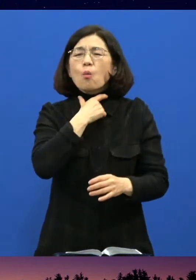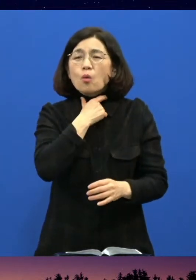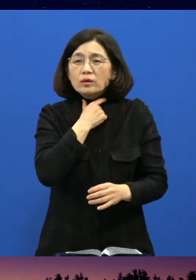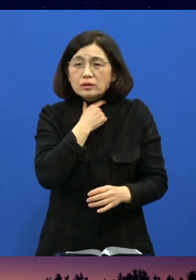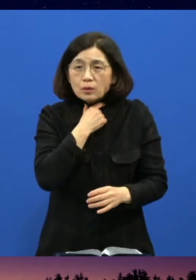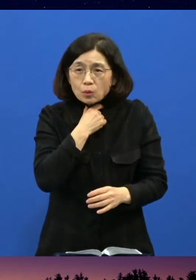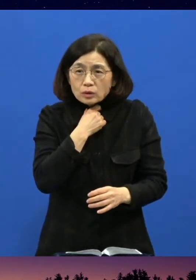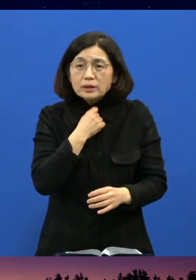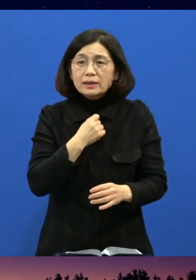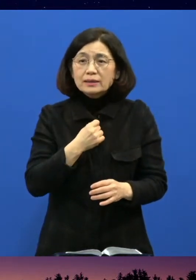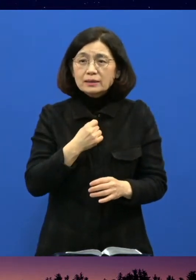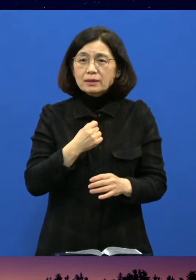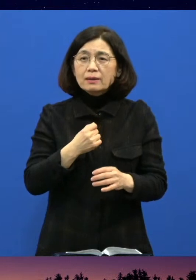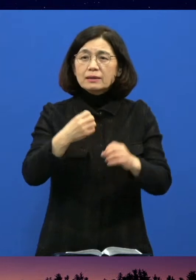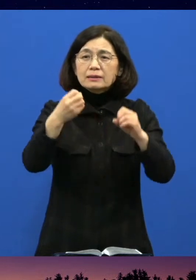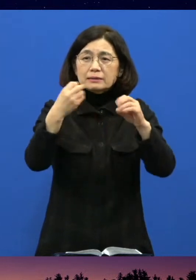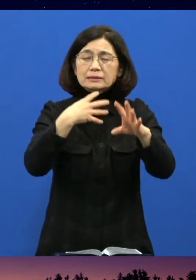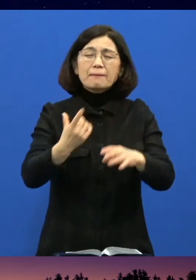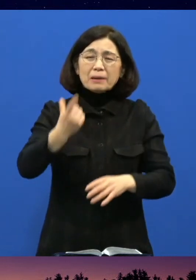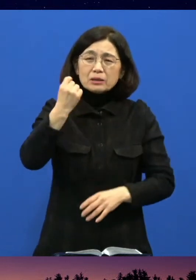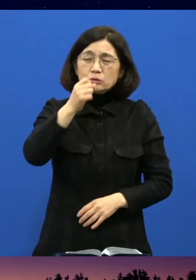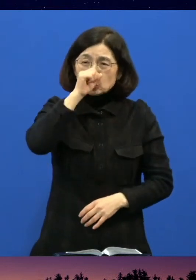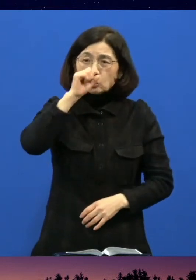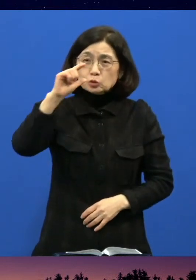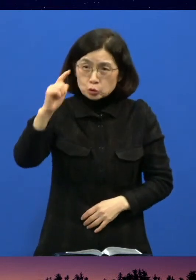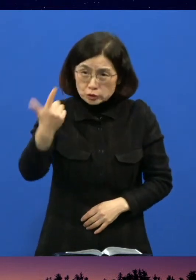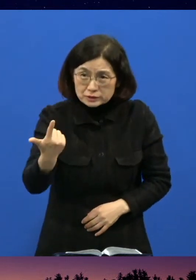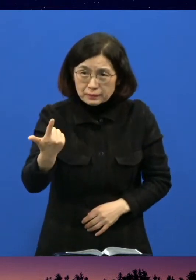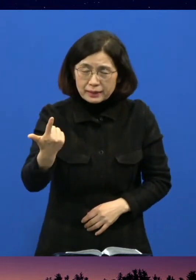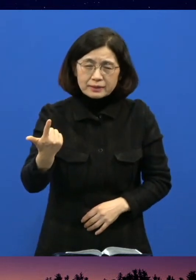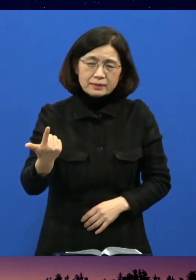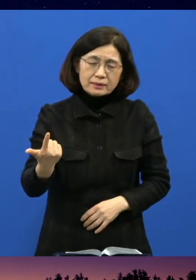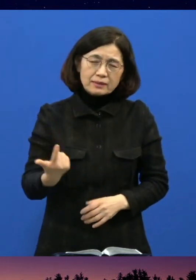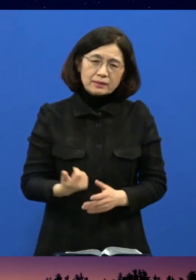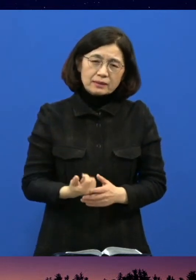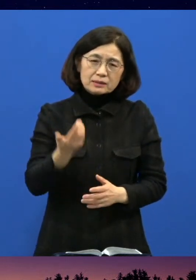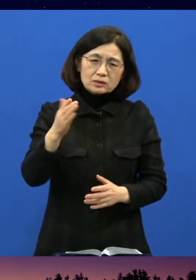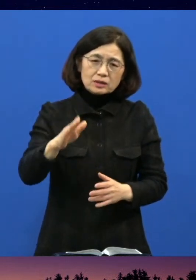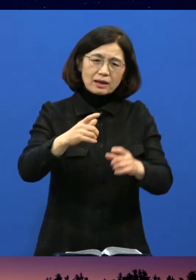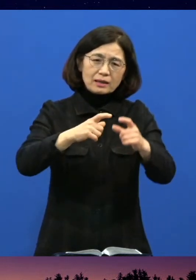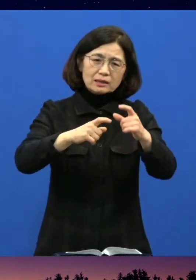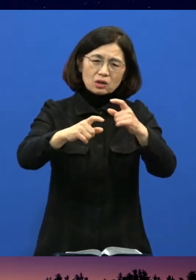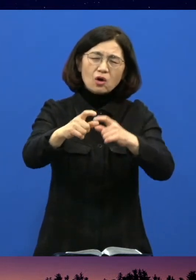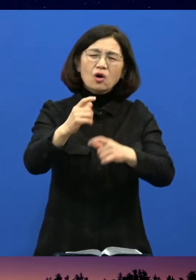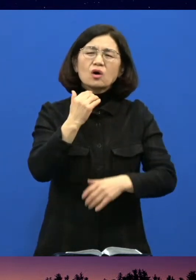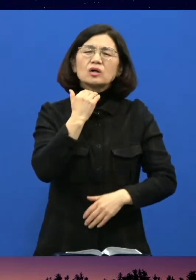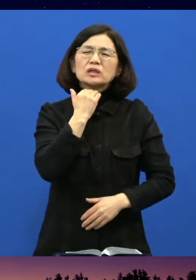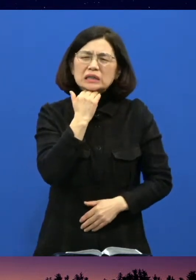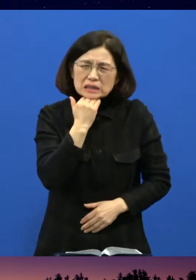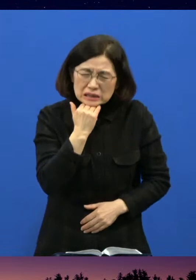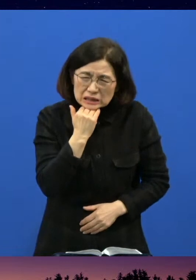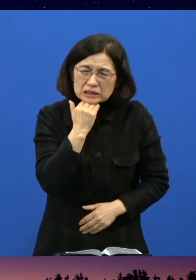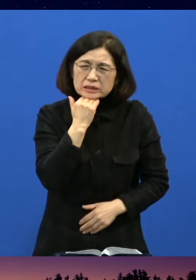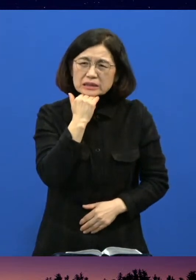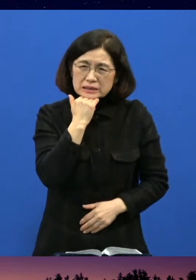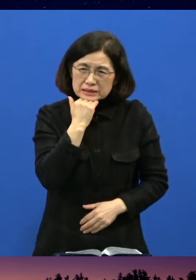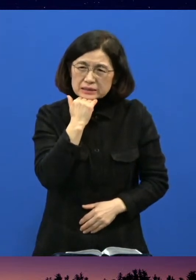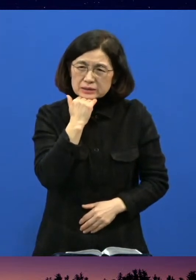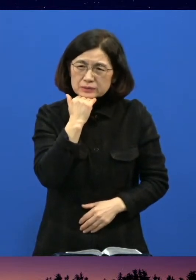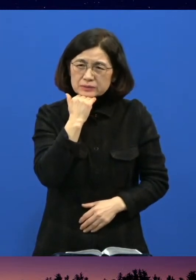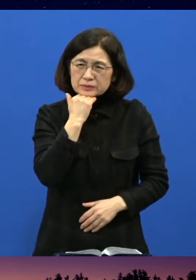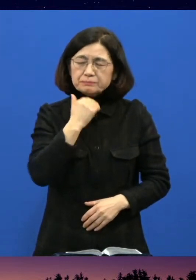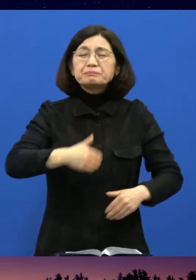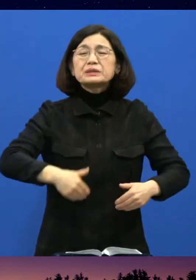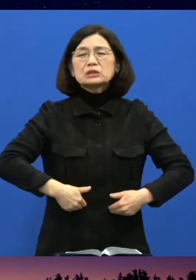기다리고 기다리기 왜 하시느냐는 거예요. 하나님이 당장 들어주시면 좋을 텐데 왜 그렇게 기다리게 하느냐는 거예요.